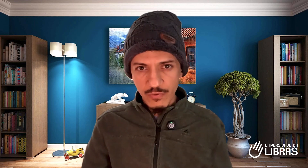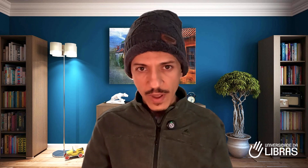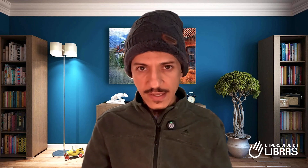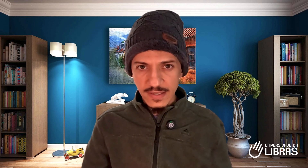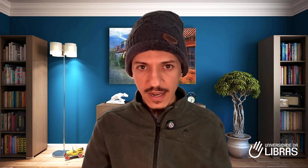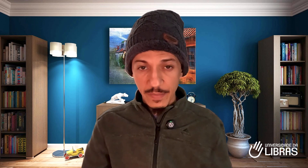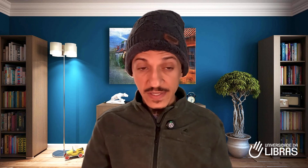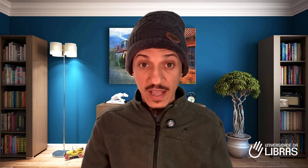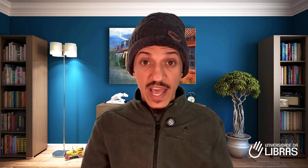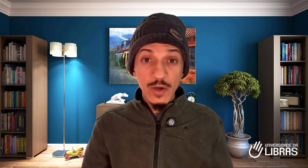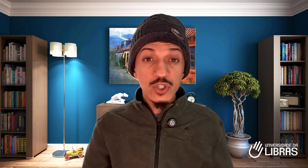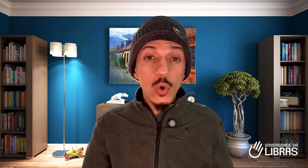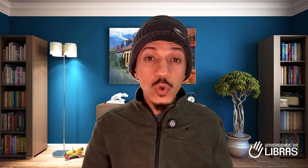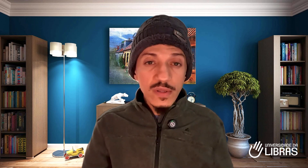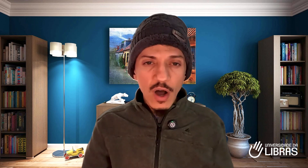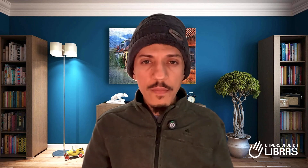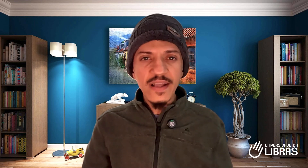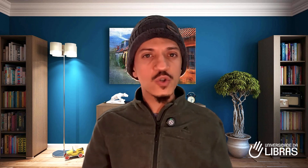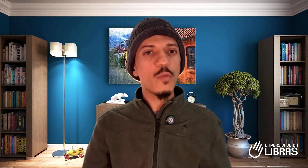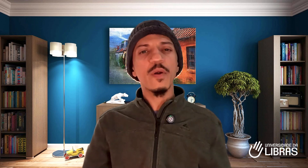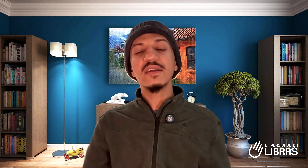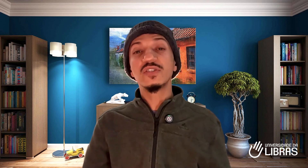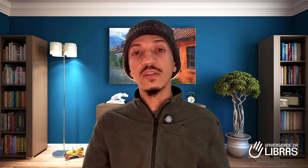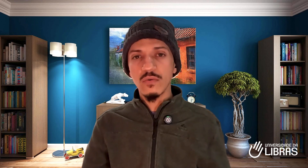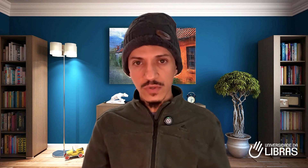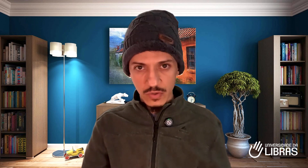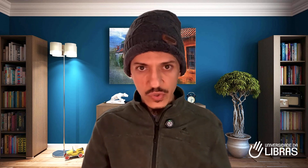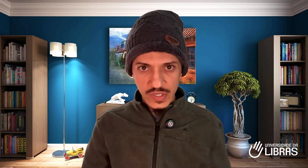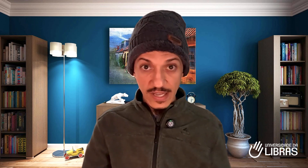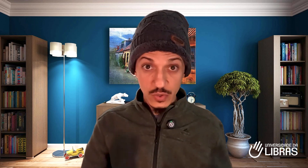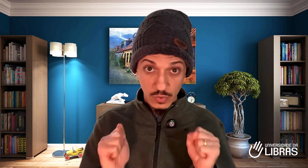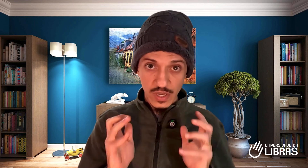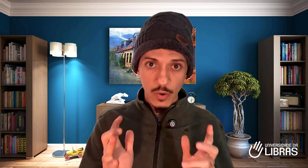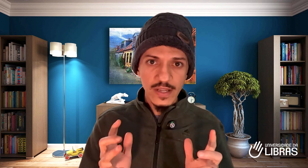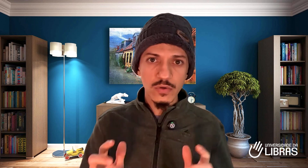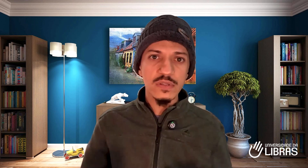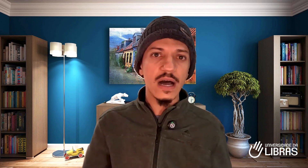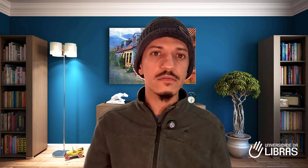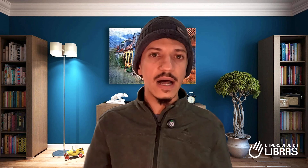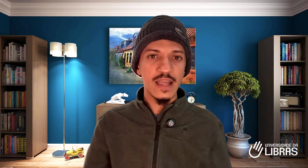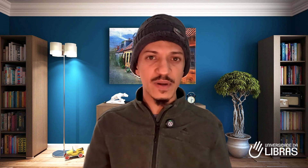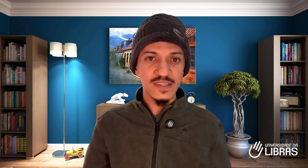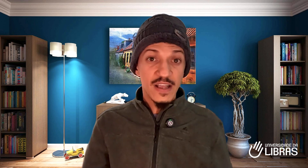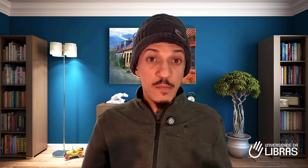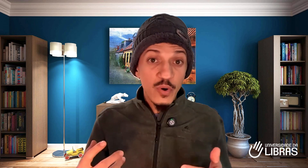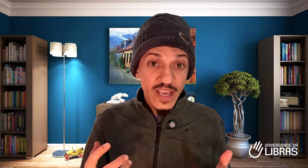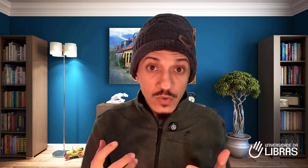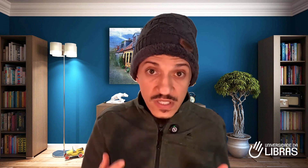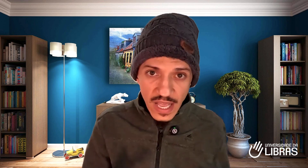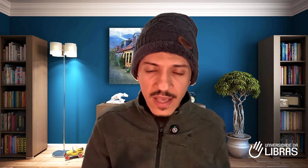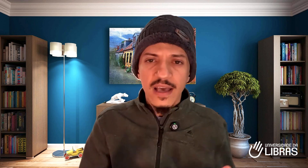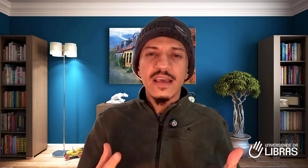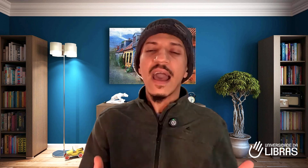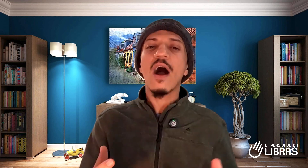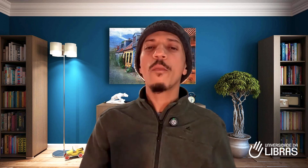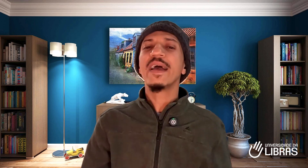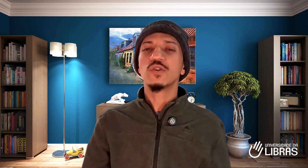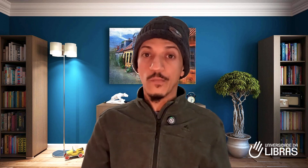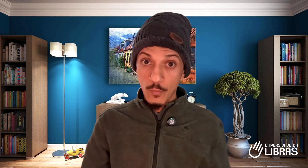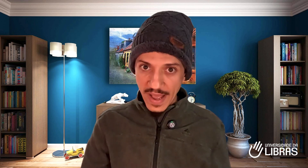na Libras. Eu estou totalmente comprometido com o seu sucesso, com o seu resultado na Libras, porque eu sei que realmente o método